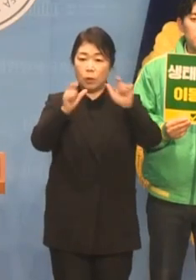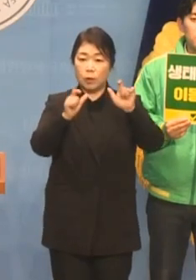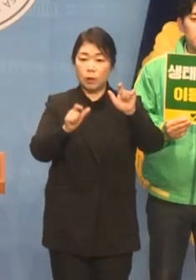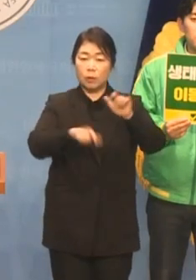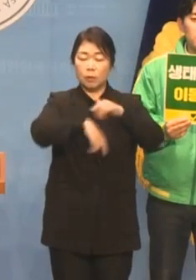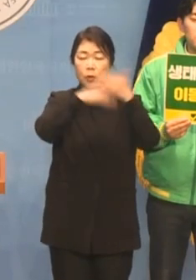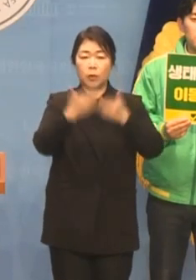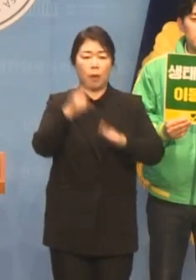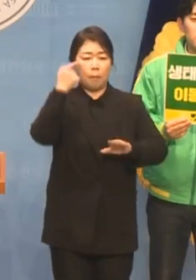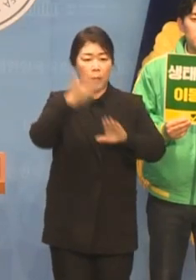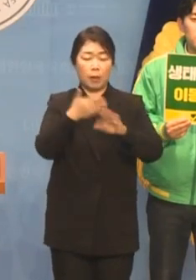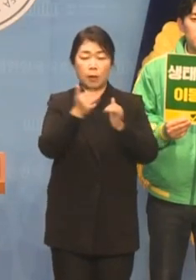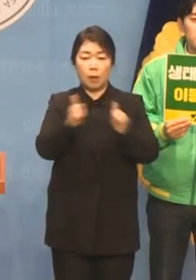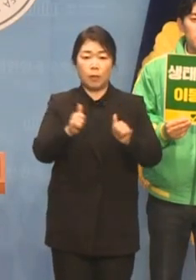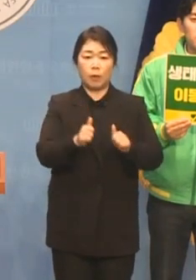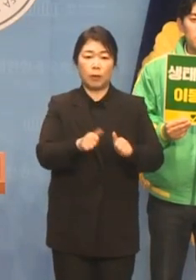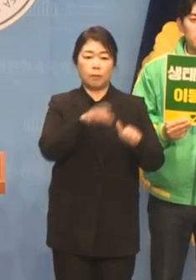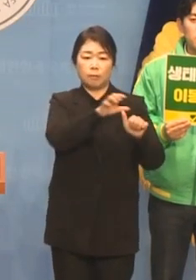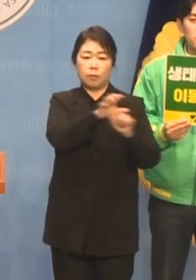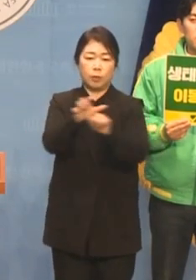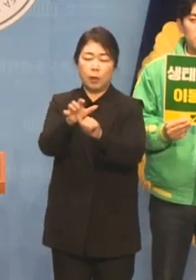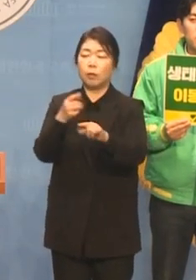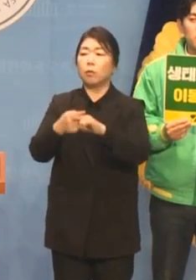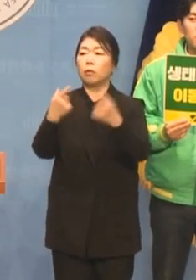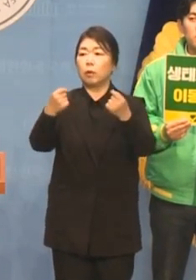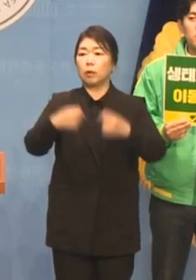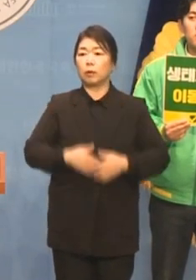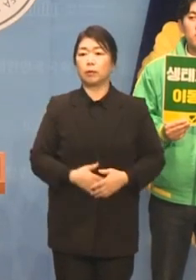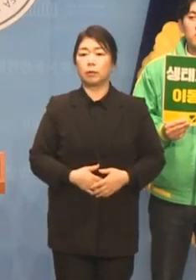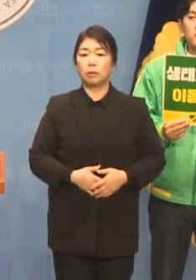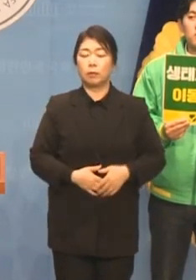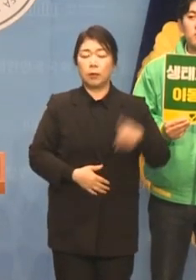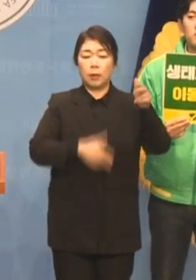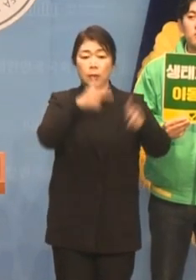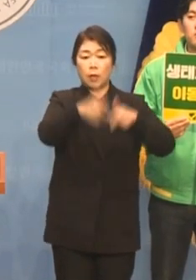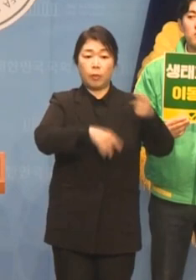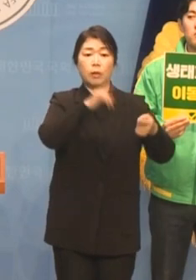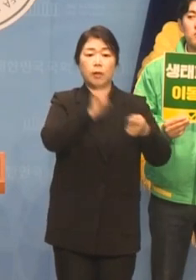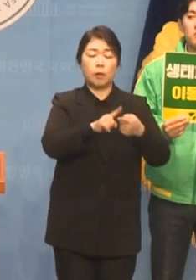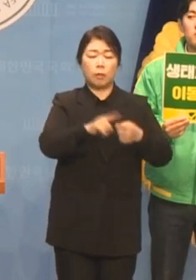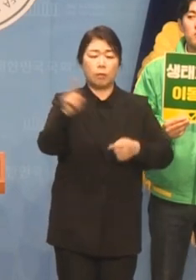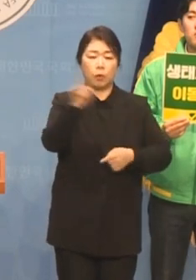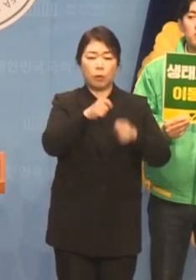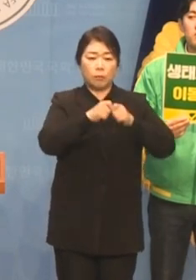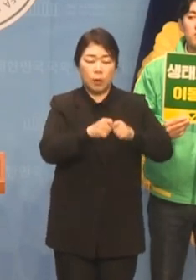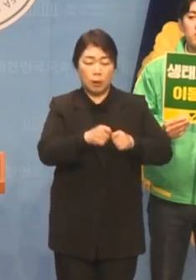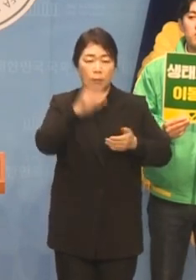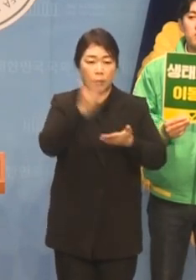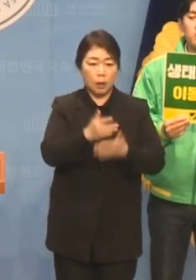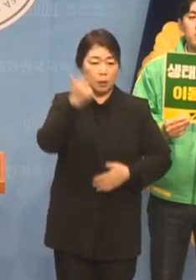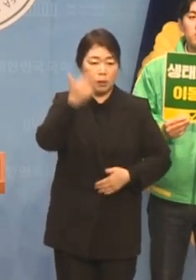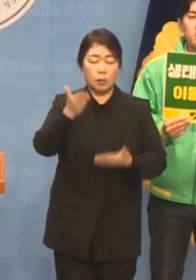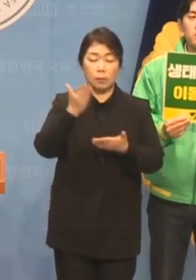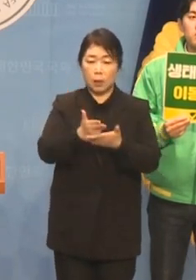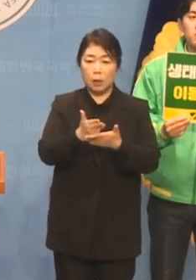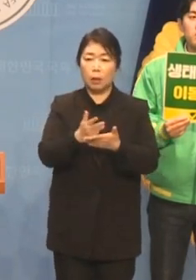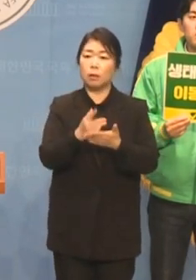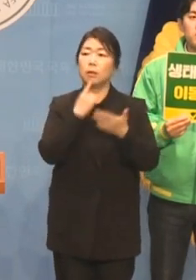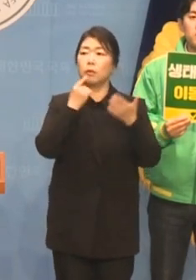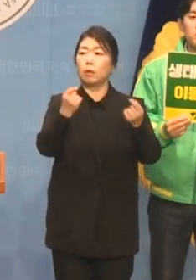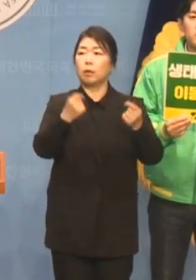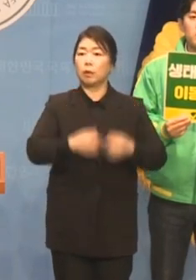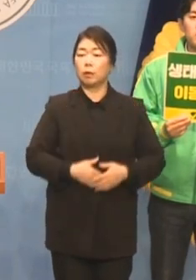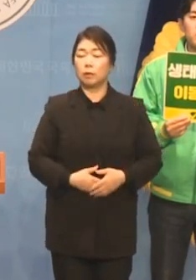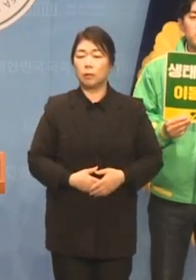막겠다는 겁니다이 사업에 대해선 그 어떤 것도 묻지도 따지지도 말라는 것입니다 이런 것이